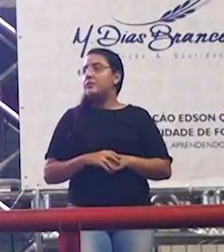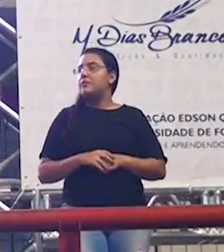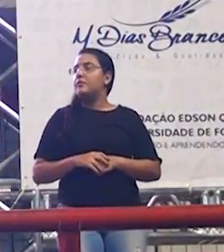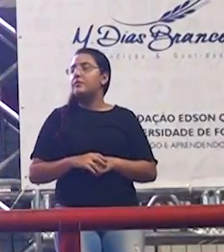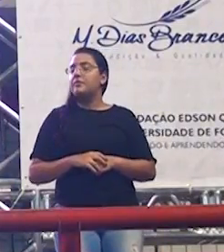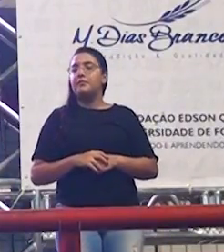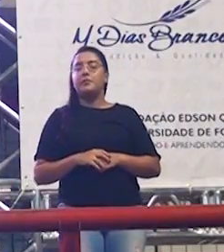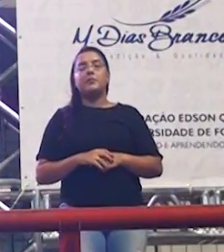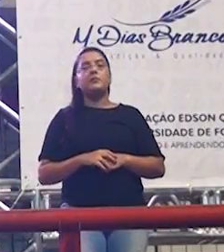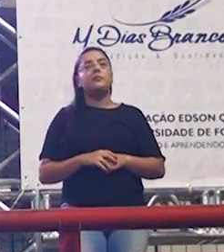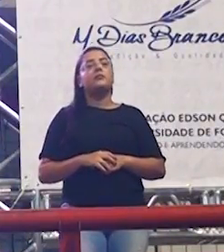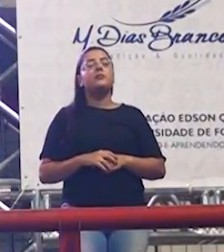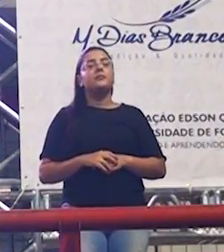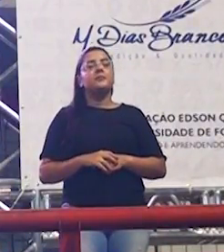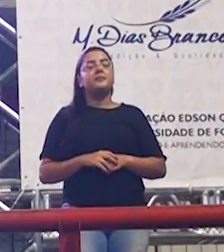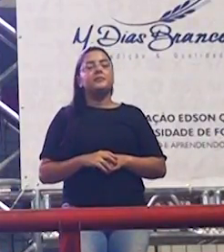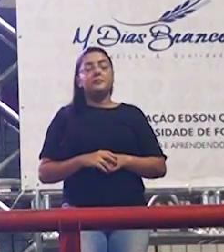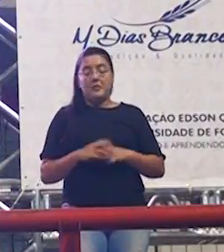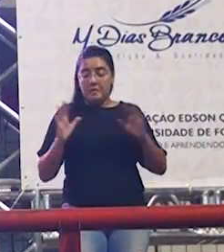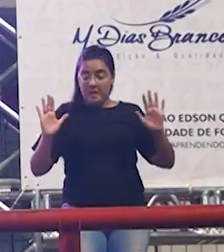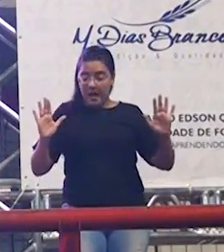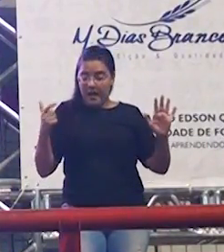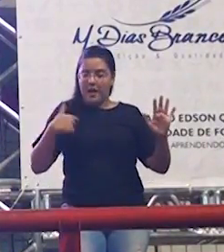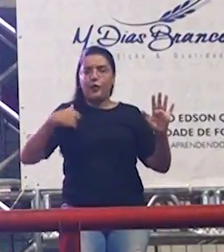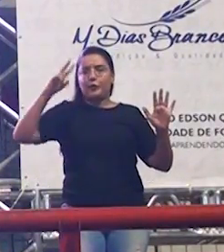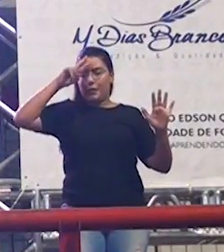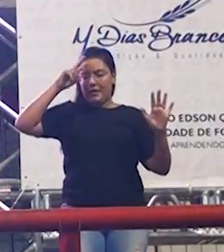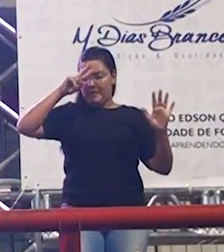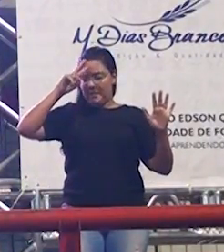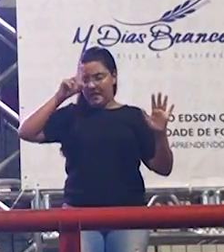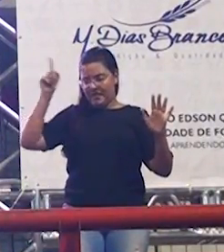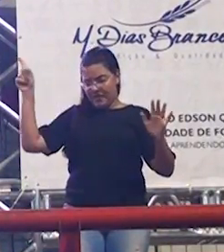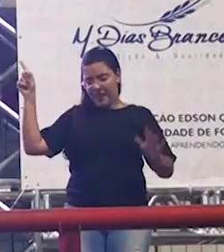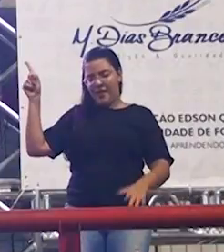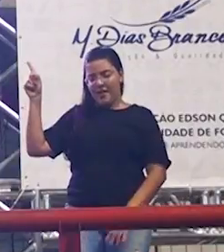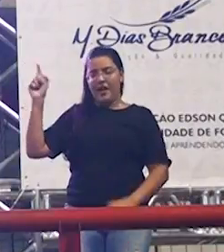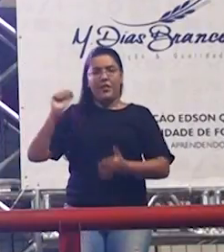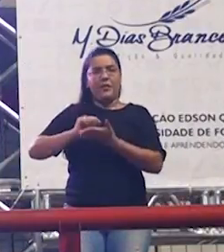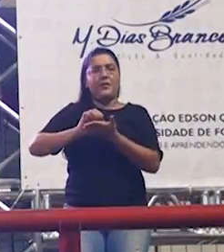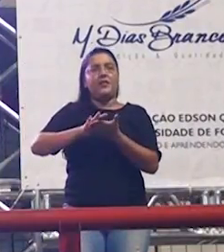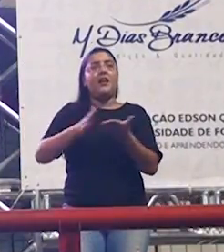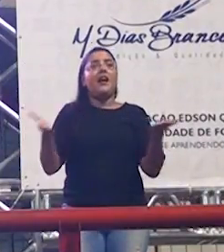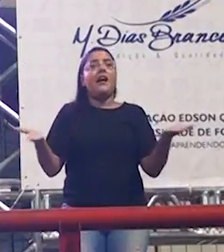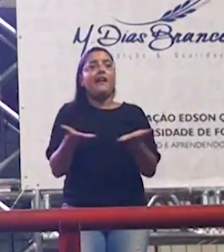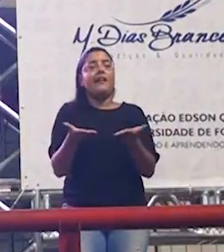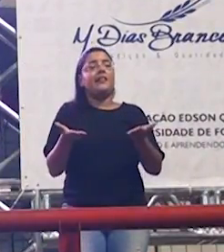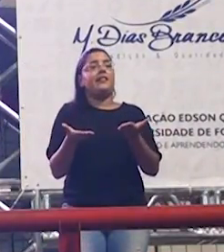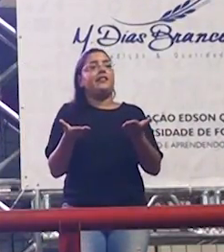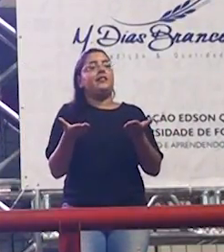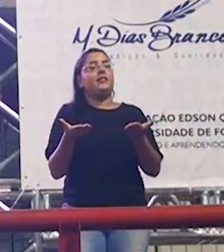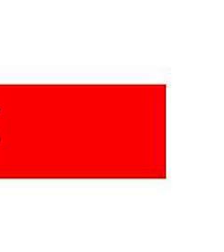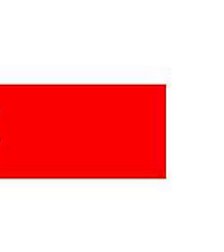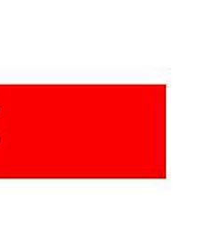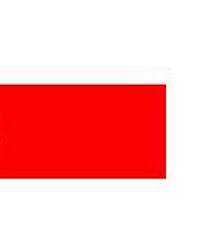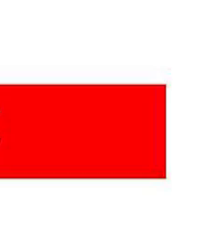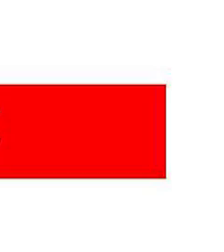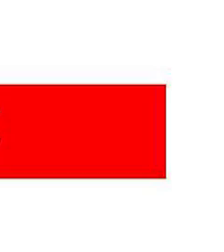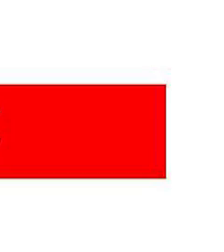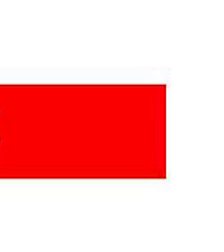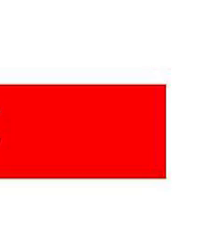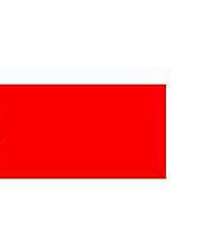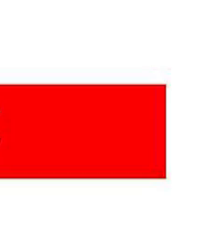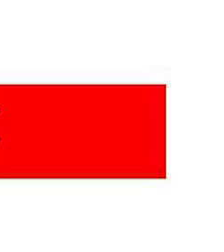esse jeito não, certo? Mas eu nem lembrava que eu tinha botado isso. Mas enfim, estão aqui todas as zonas, beleza? Bora